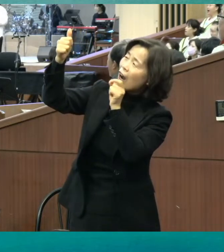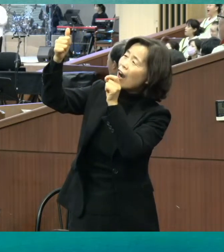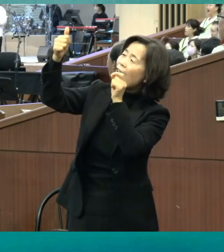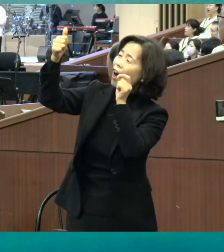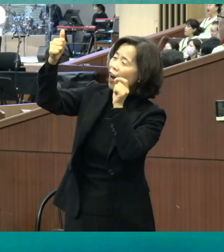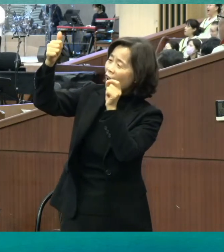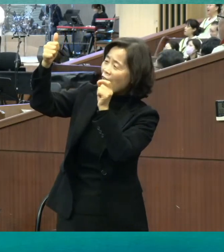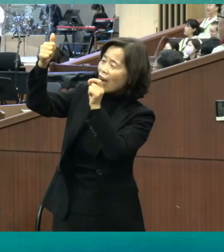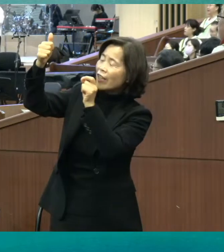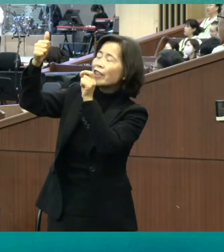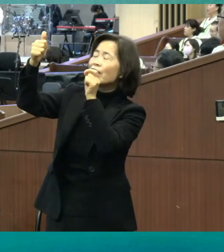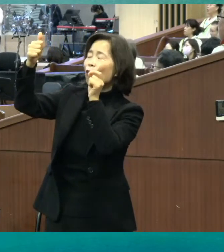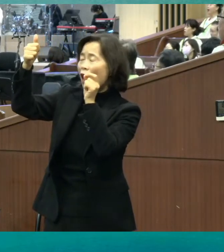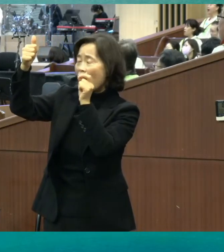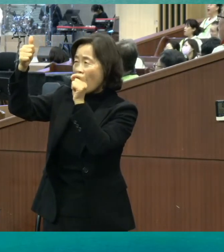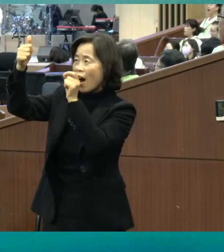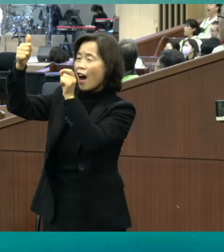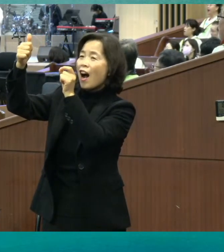가까이